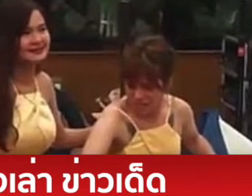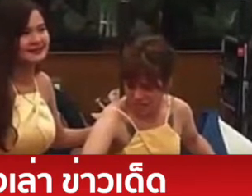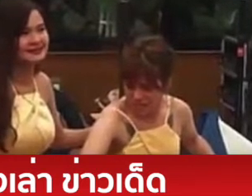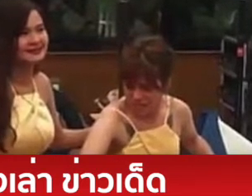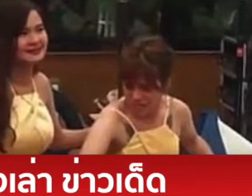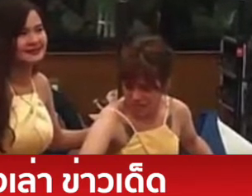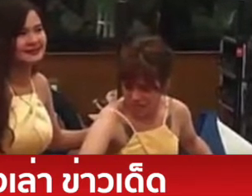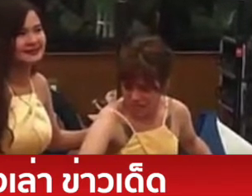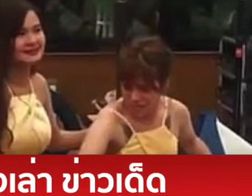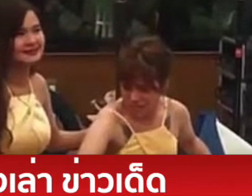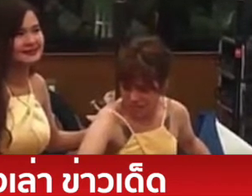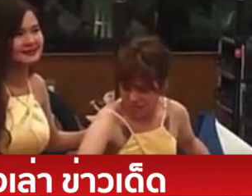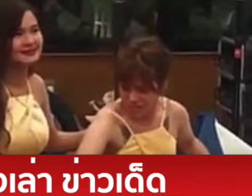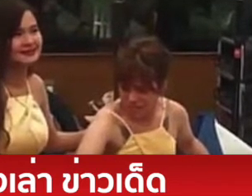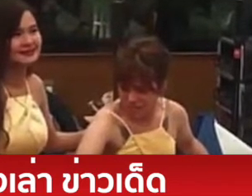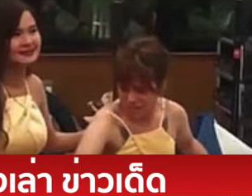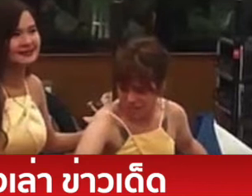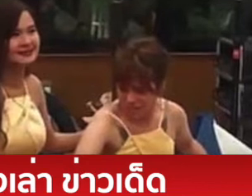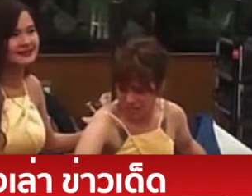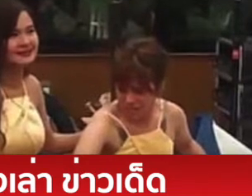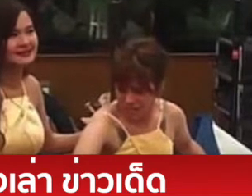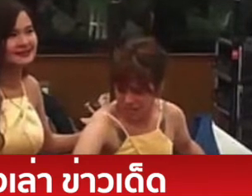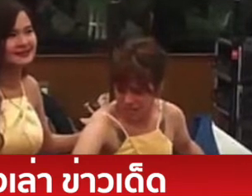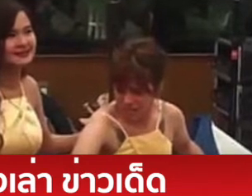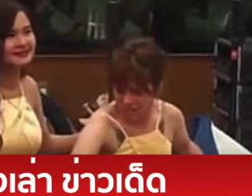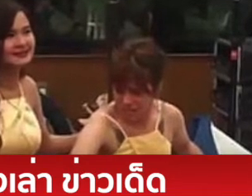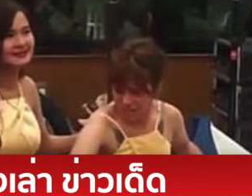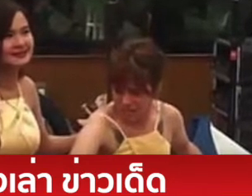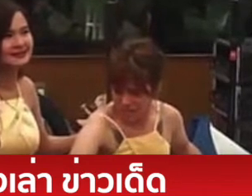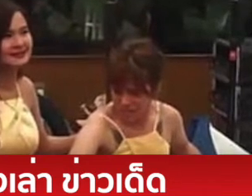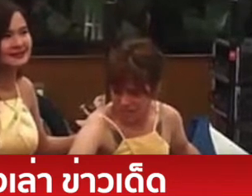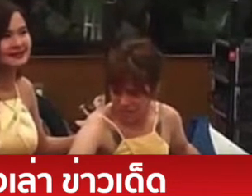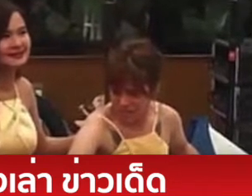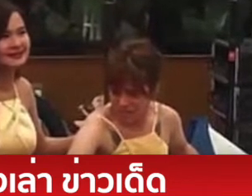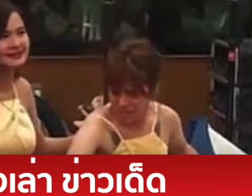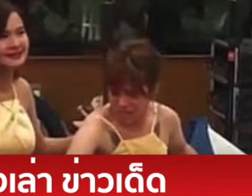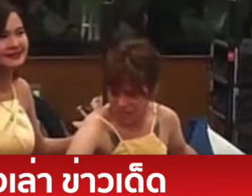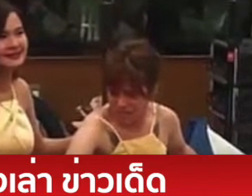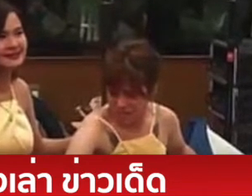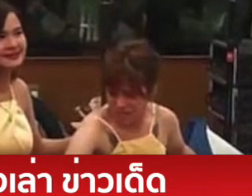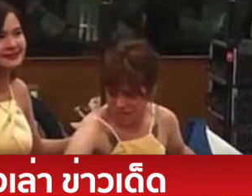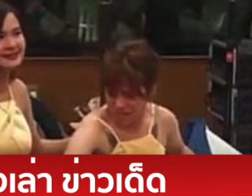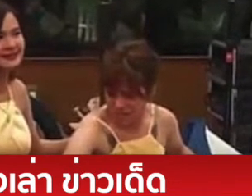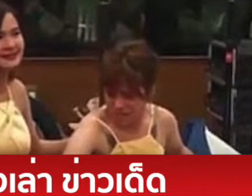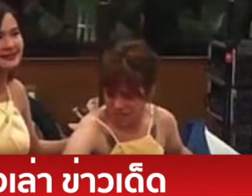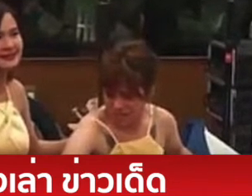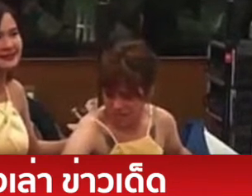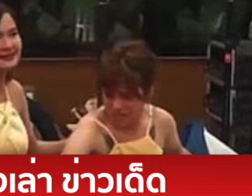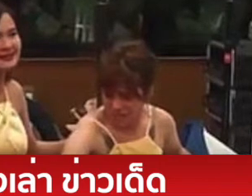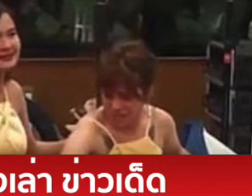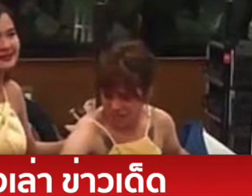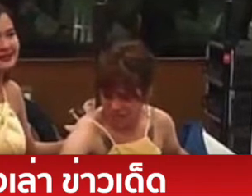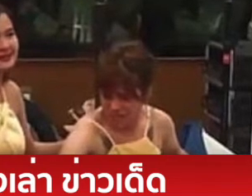ร่วมยินดีกว่า200คนสุดฮือฮาเมื่อเจ้าบ่าวและเจ้าสาวแต่งงานกันแต่ทั้งสองคนเป็นใบรวม